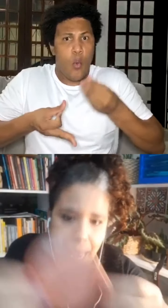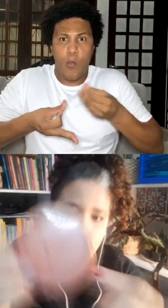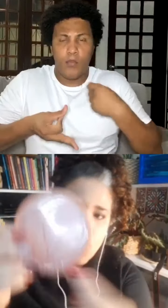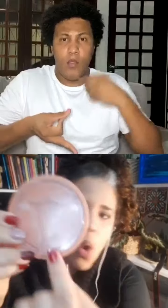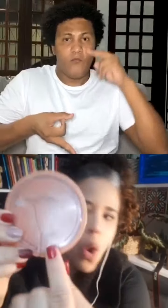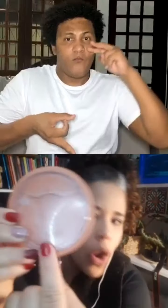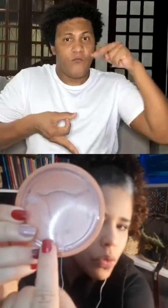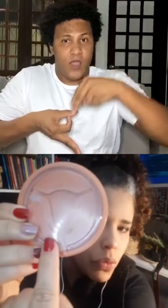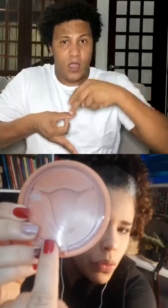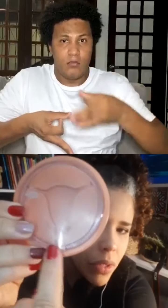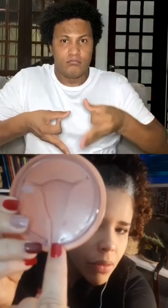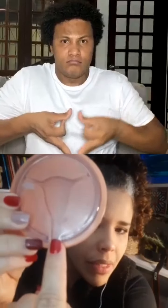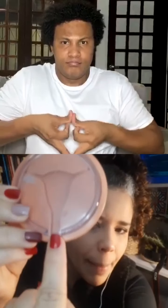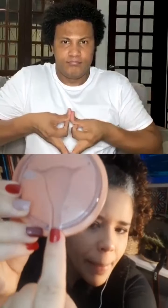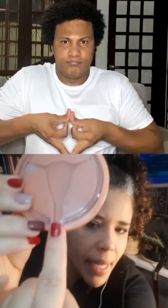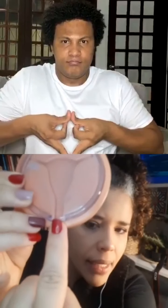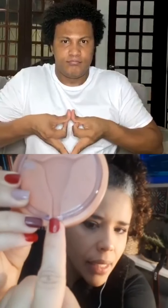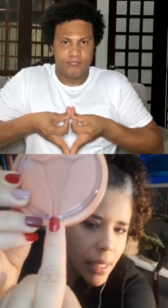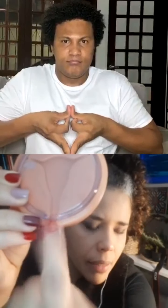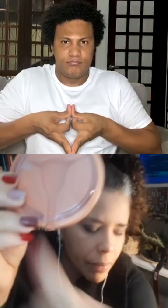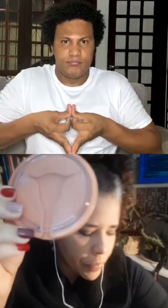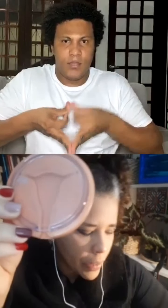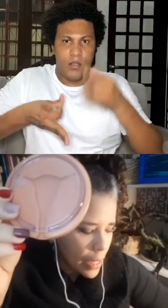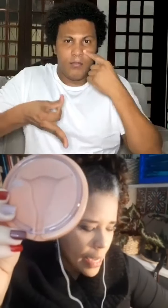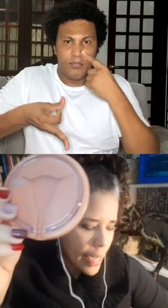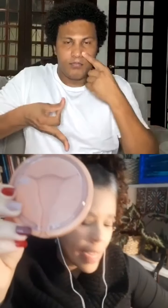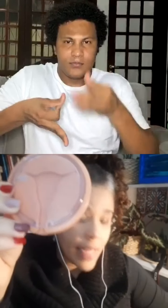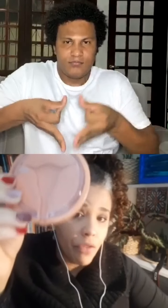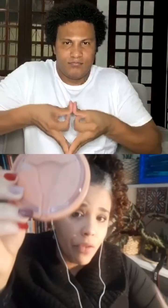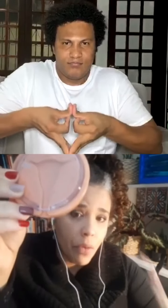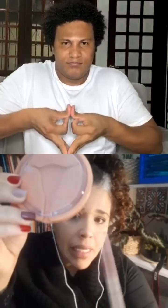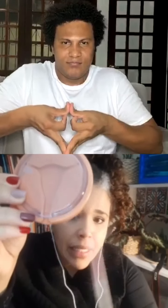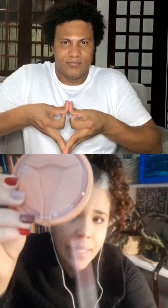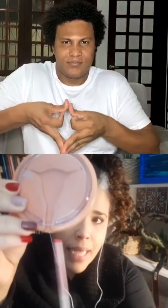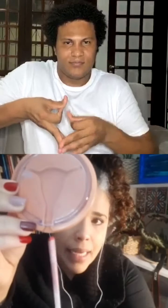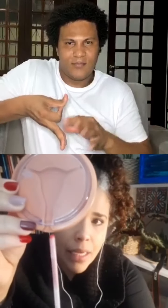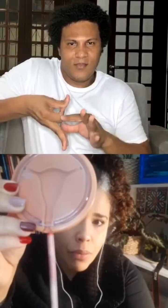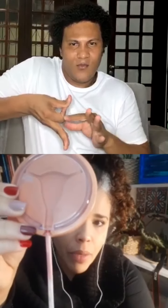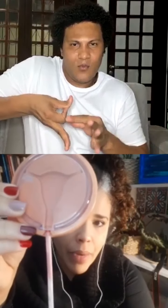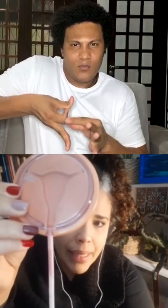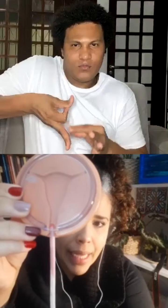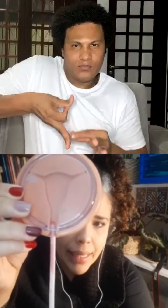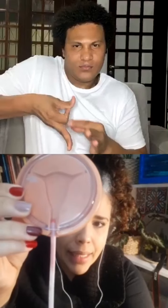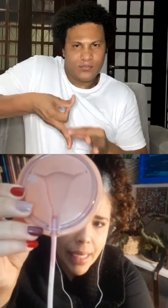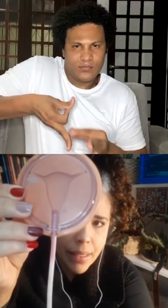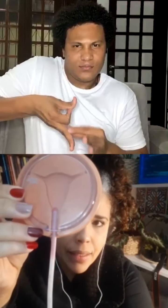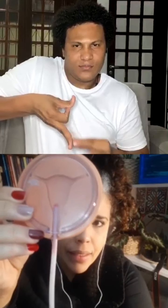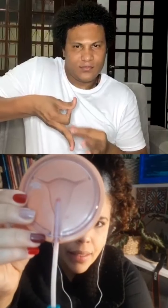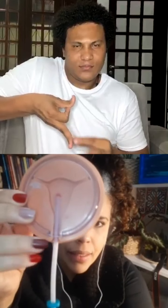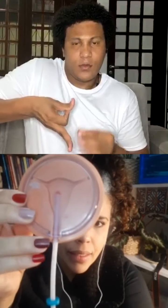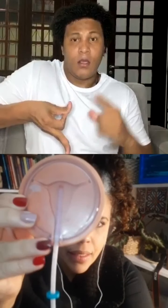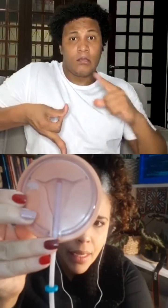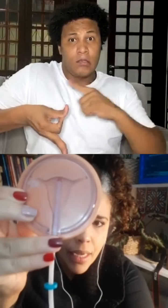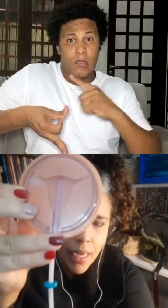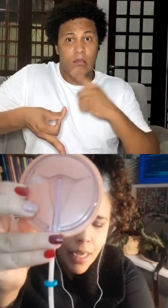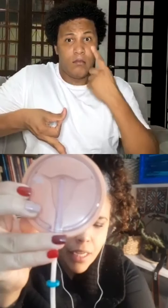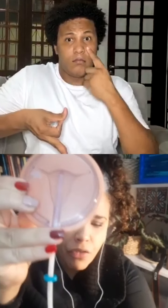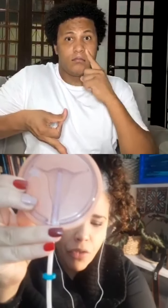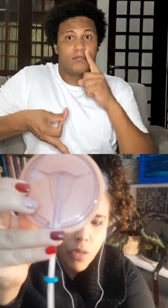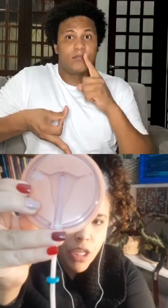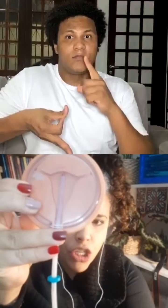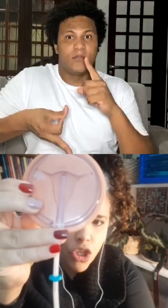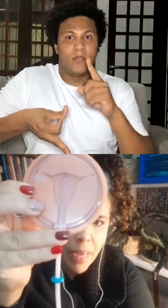no colo do útero que está bem aqui. E aí eu vou inserir o meu catéter e